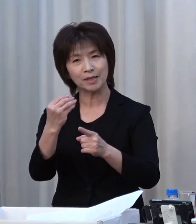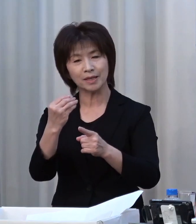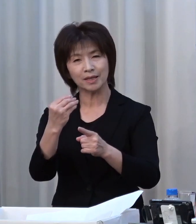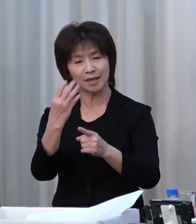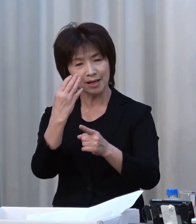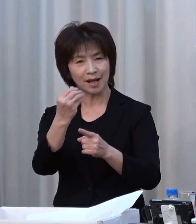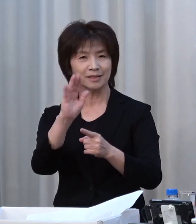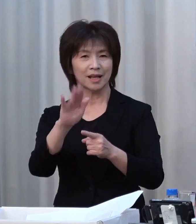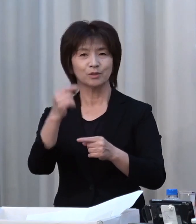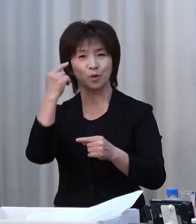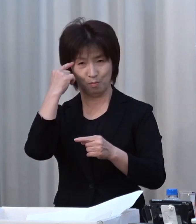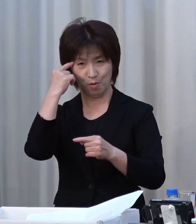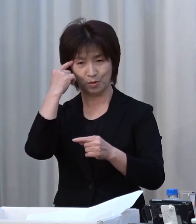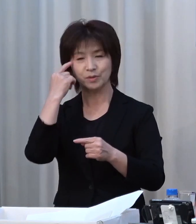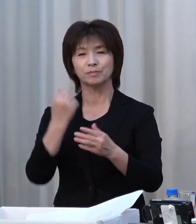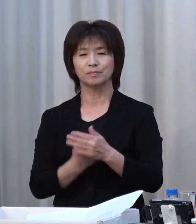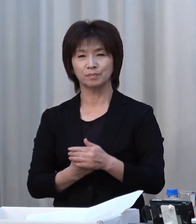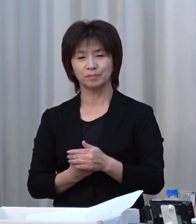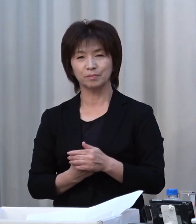ると思いますのでね、